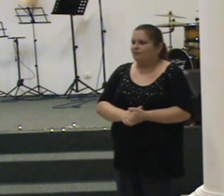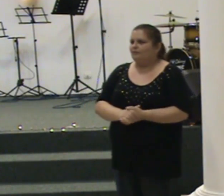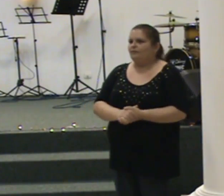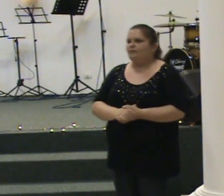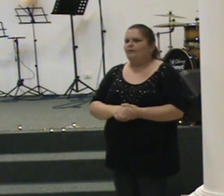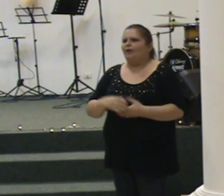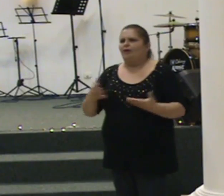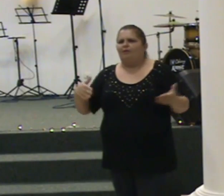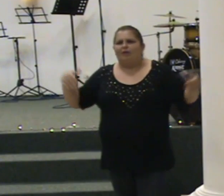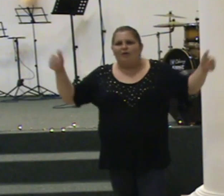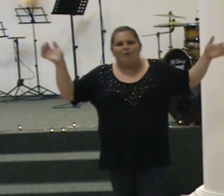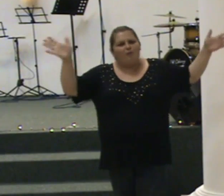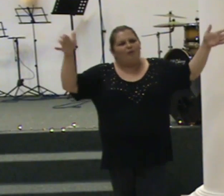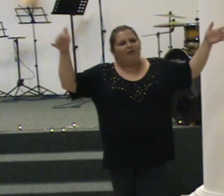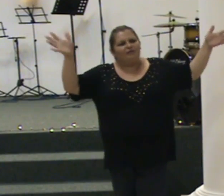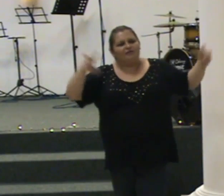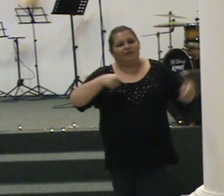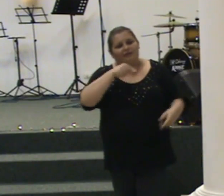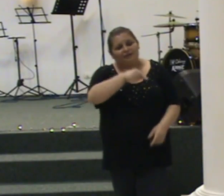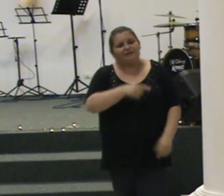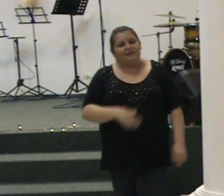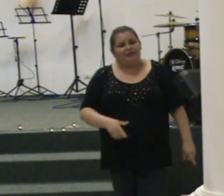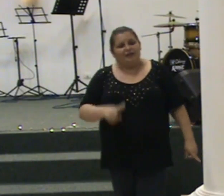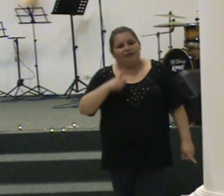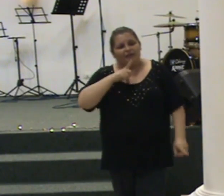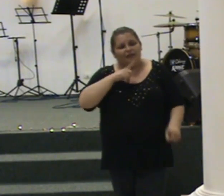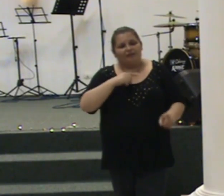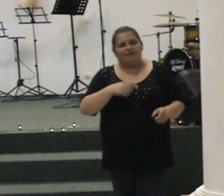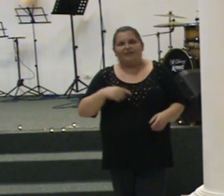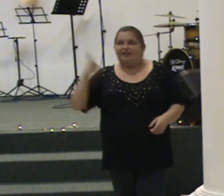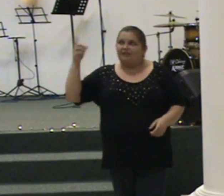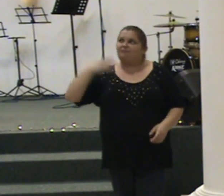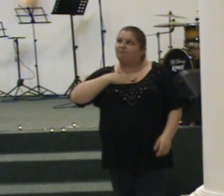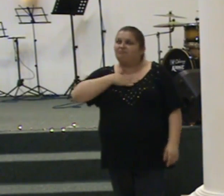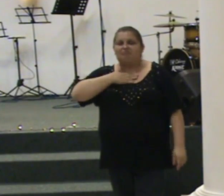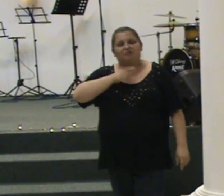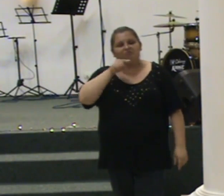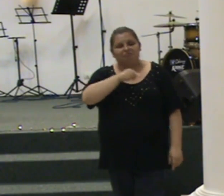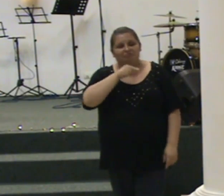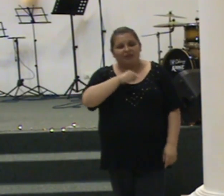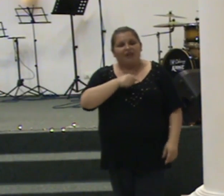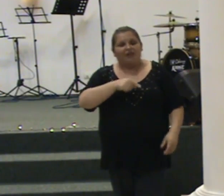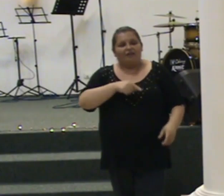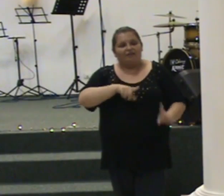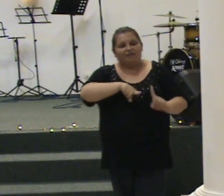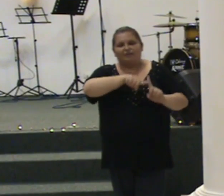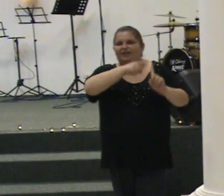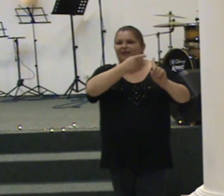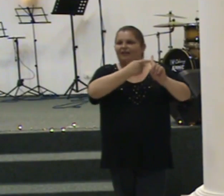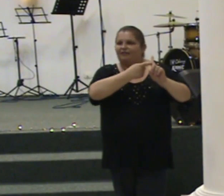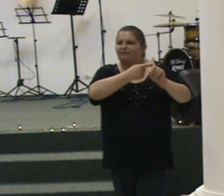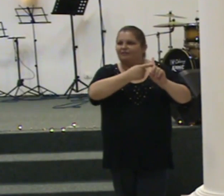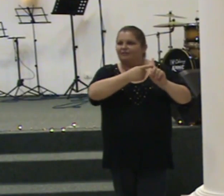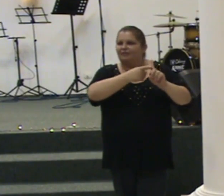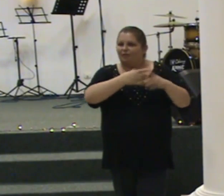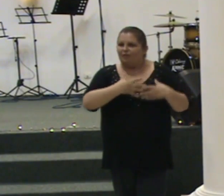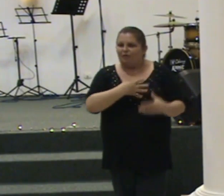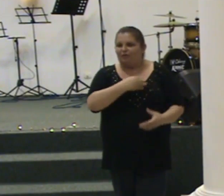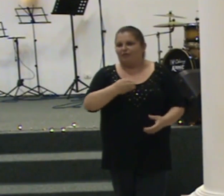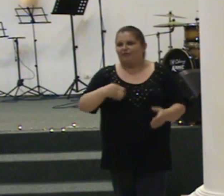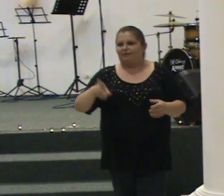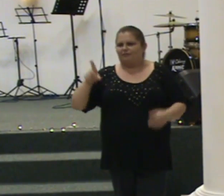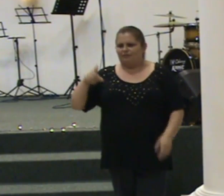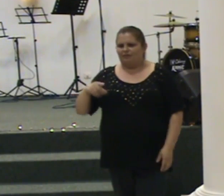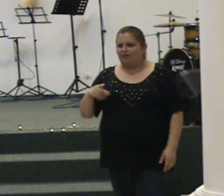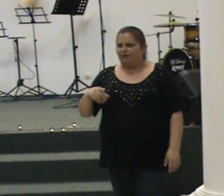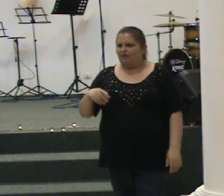o anjo vem e fala assim: Maria, Deus achou graça em você, e você vai ter um filho,